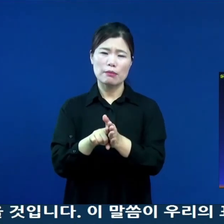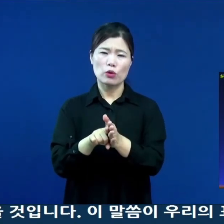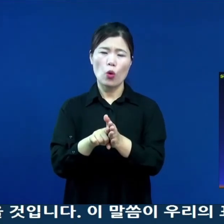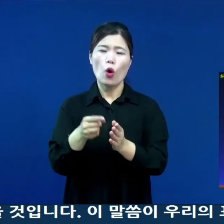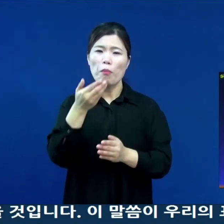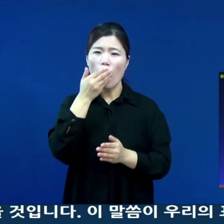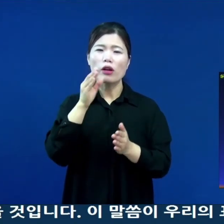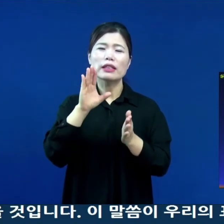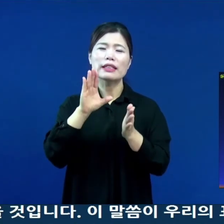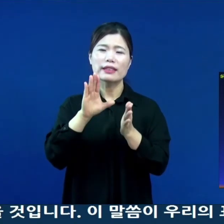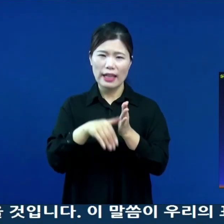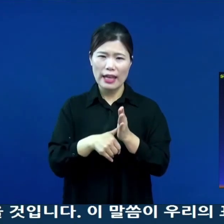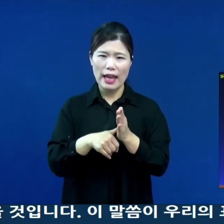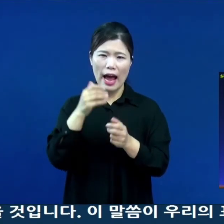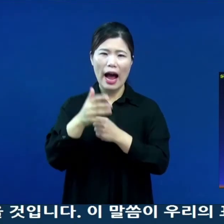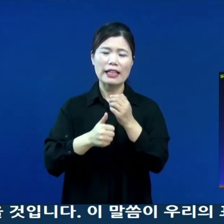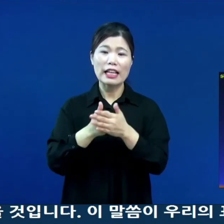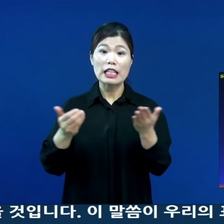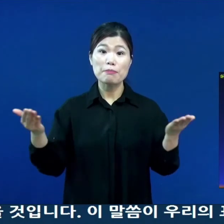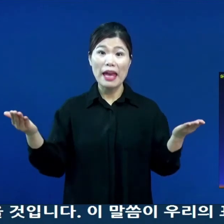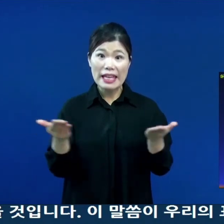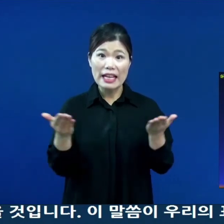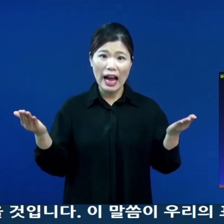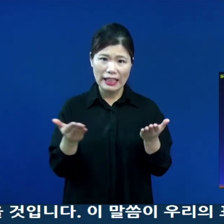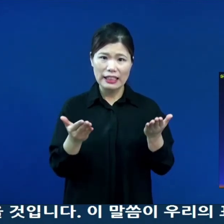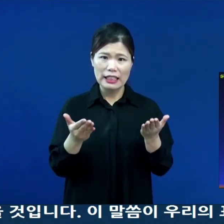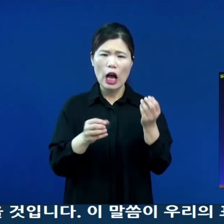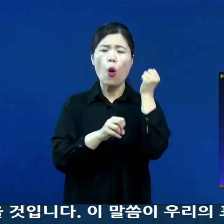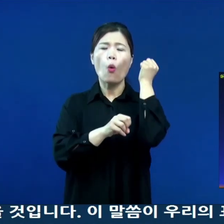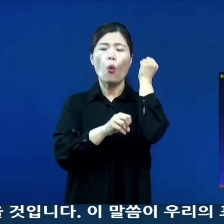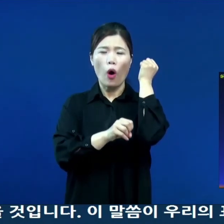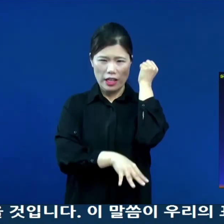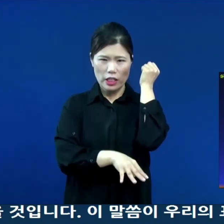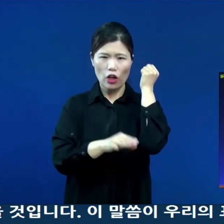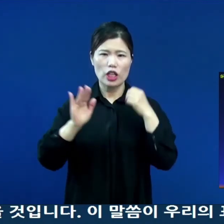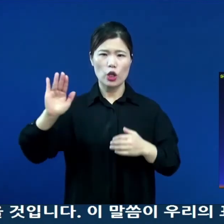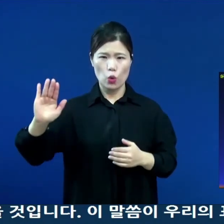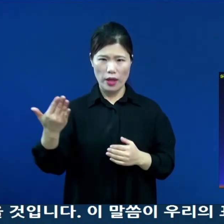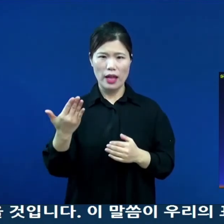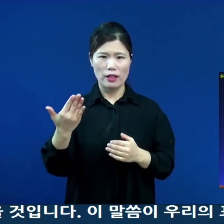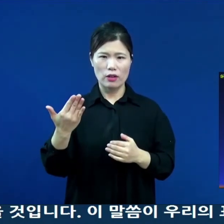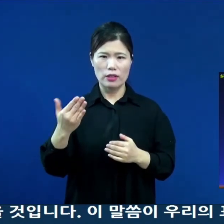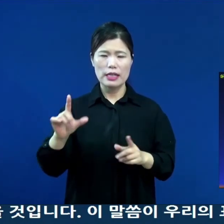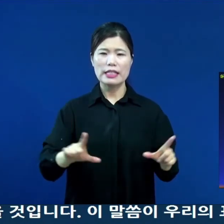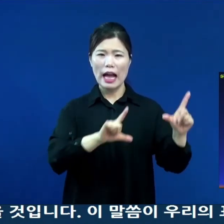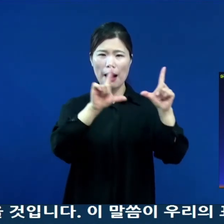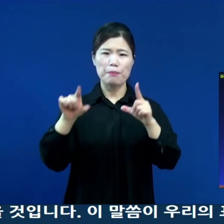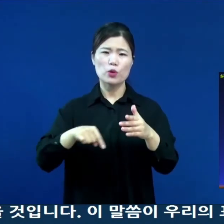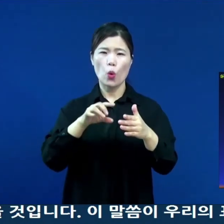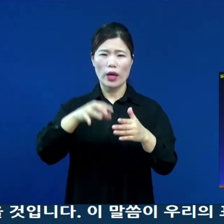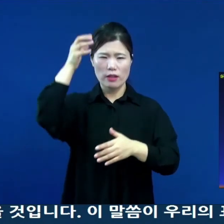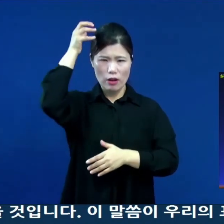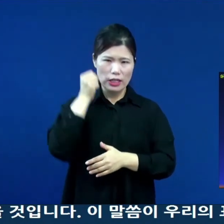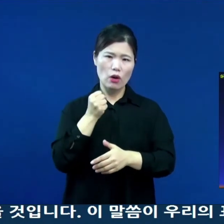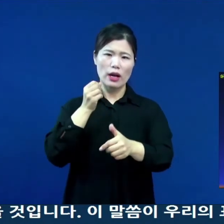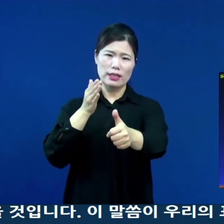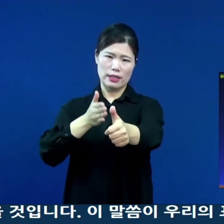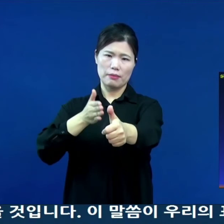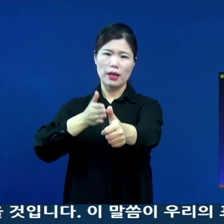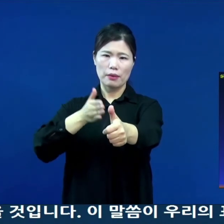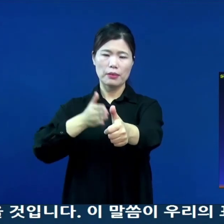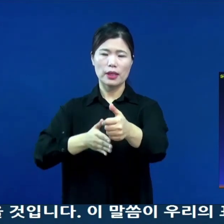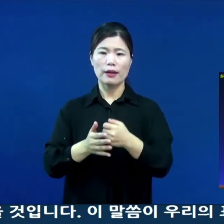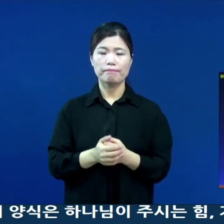하는 그 원천이라는 사실 우리의 삶 속에 기억되어 주시기를 주의 이름으로 축원합니다.